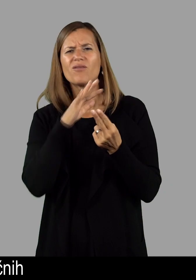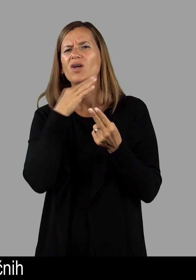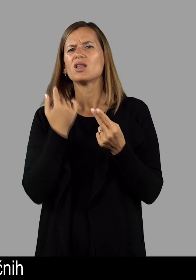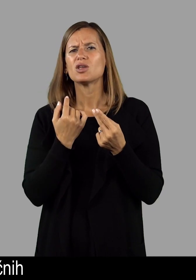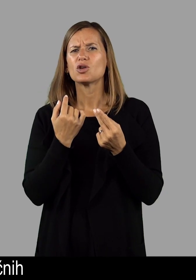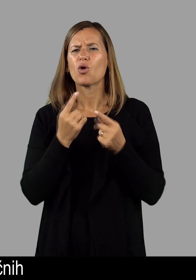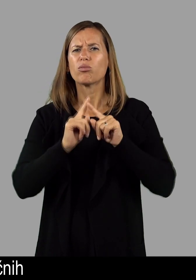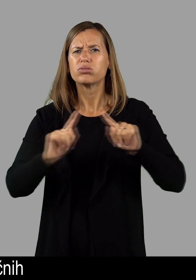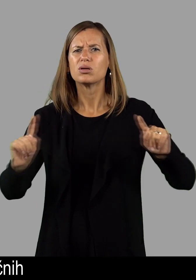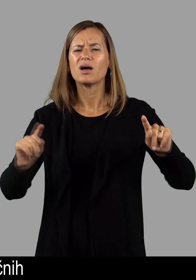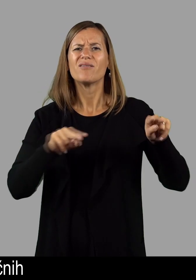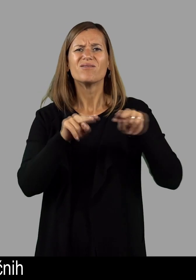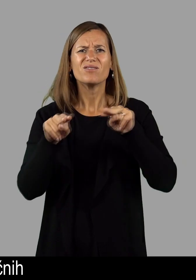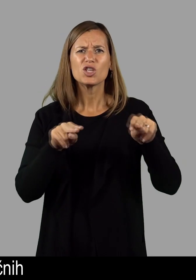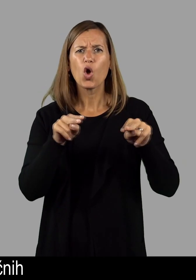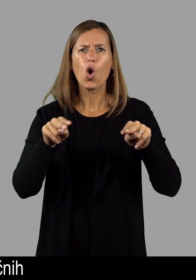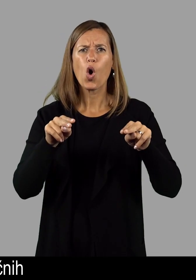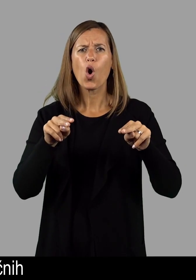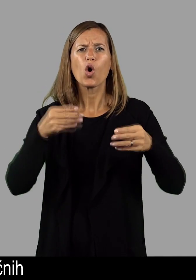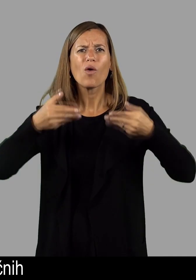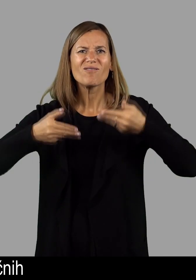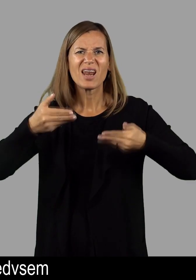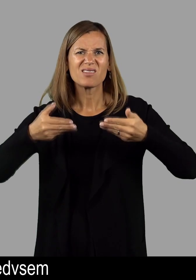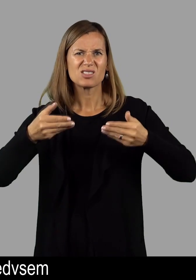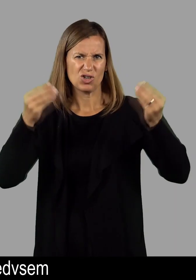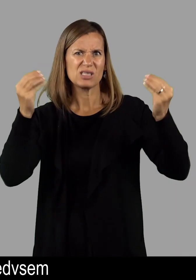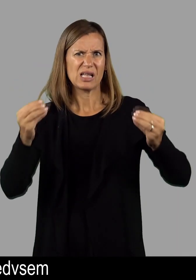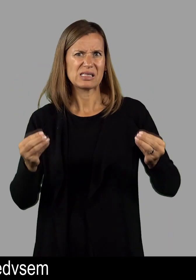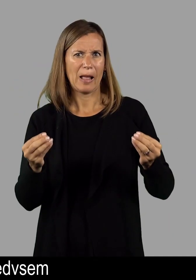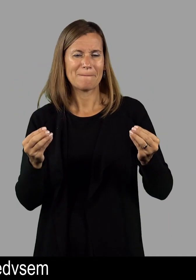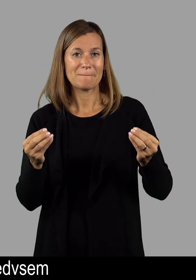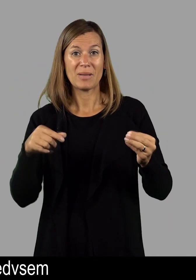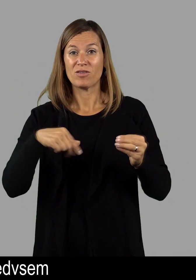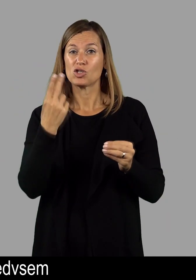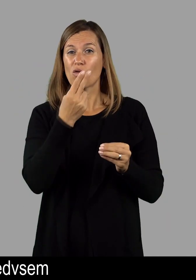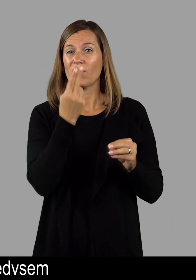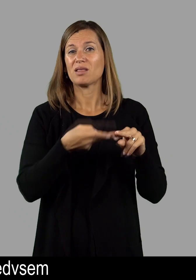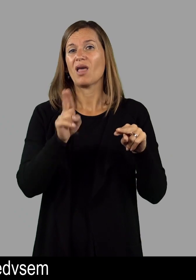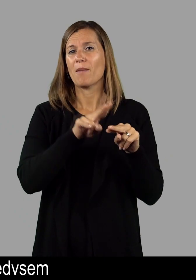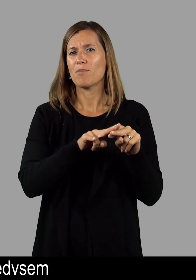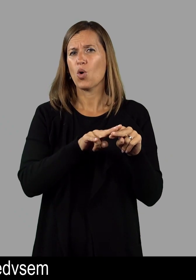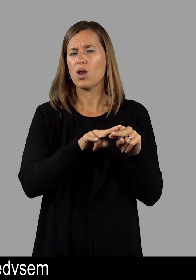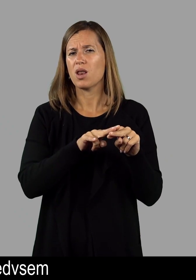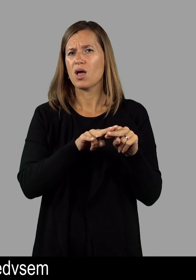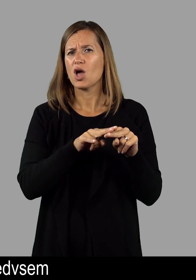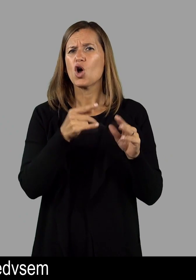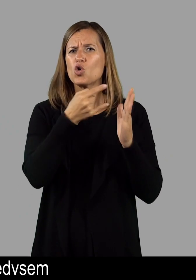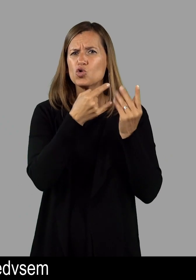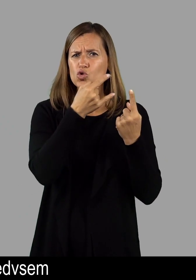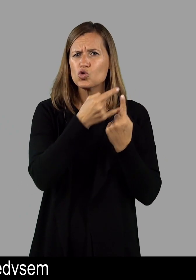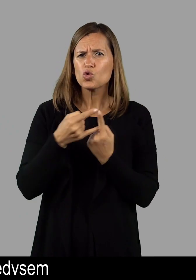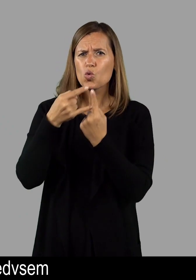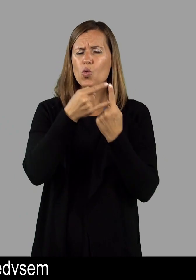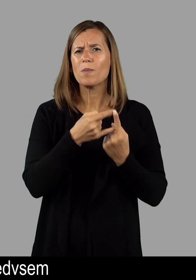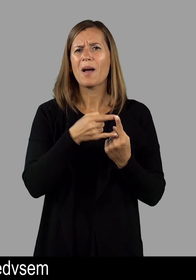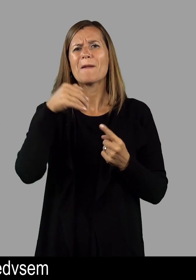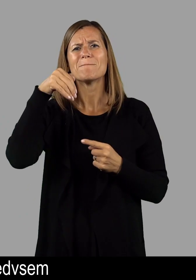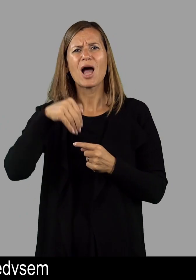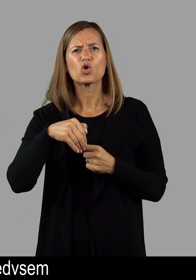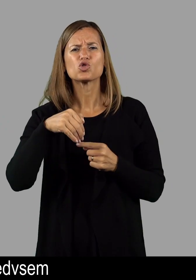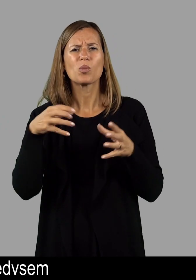številom različnih videokonferenčnih sistemov. Pri nas v Sloveniji izstopajo predvsem Zoom, Microsoft Teams